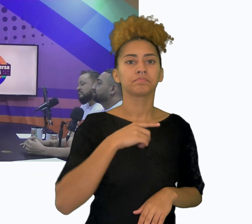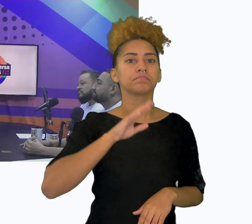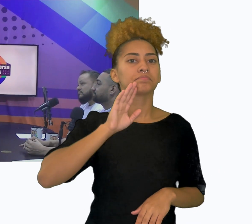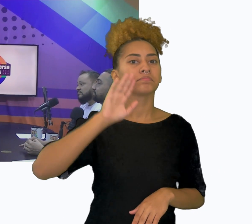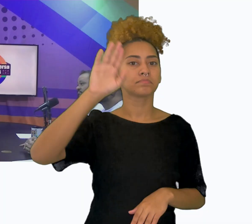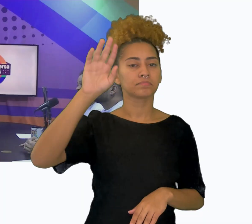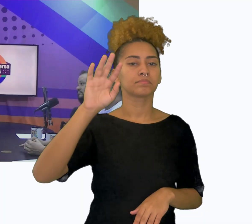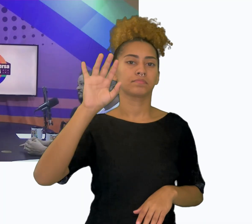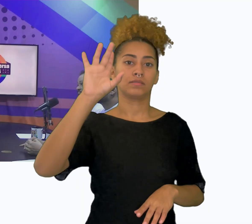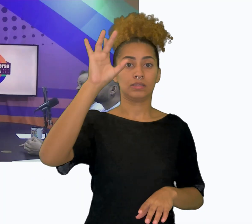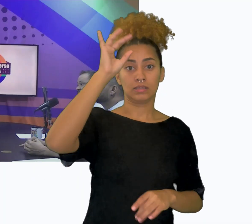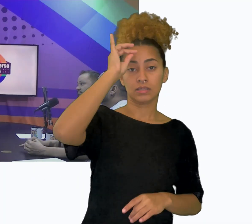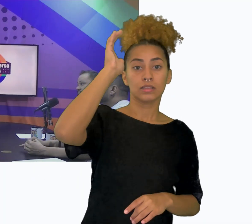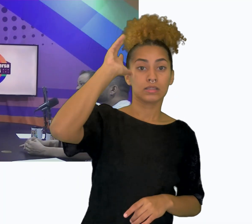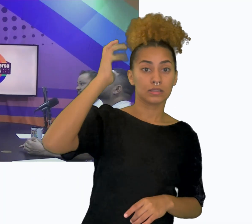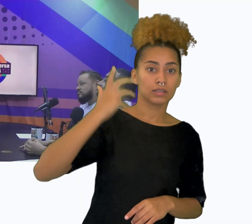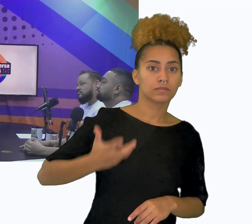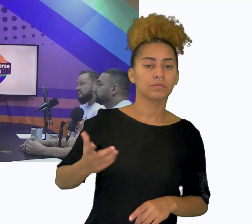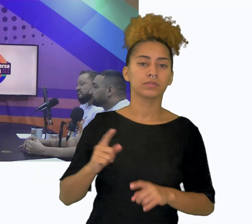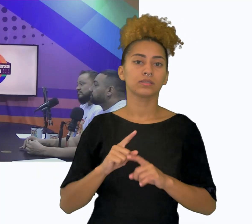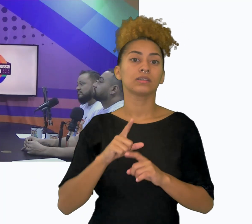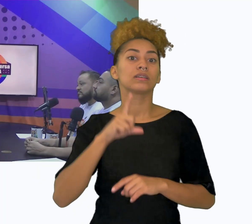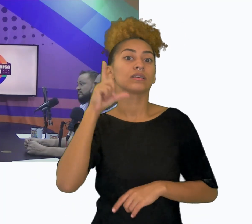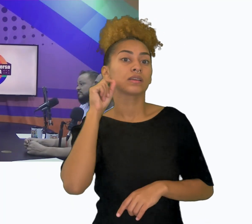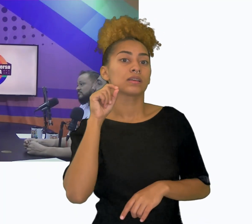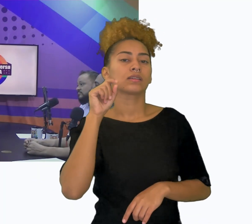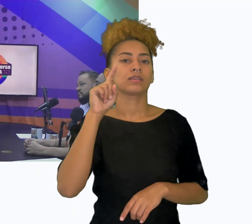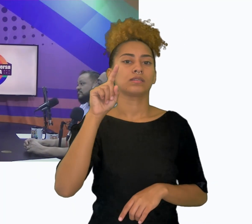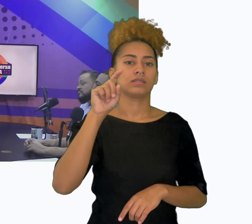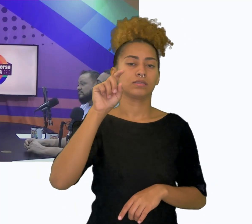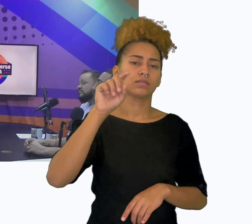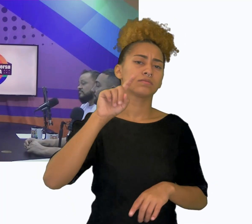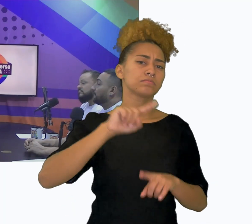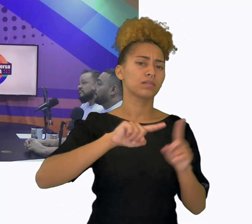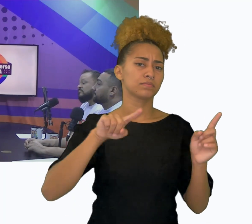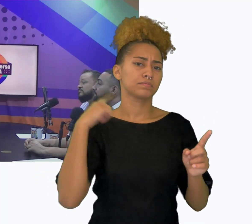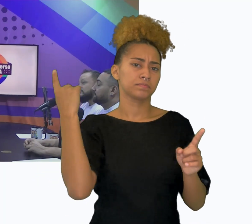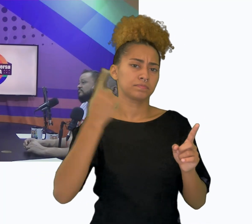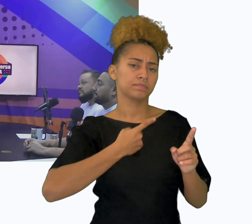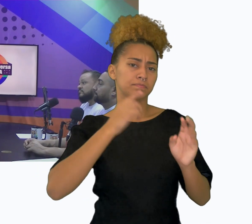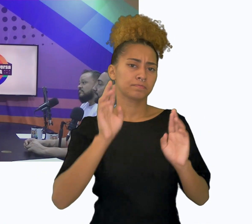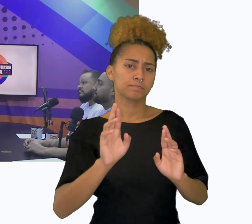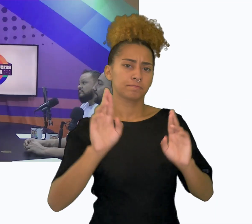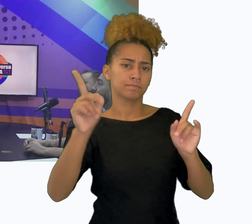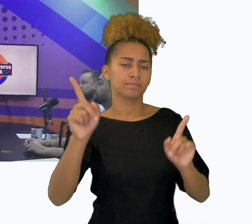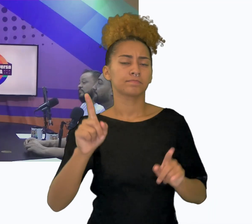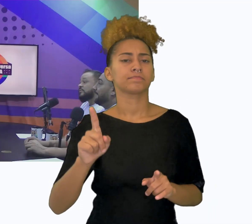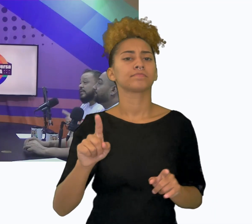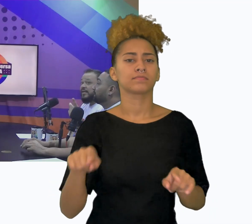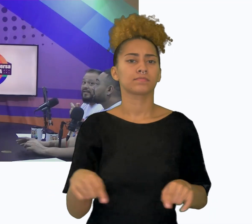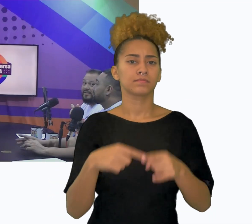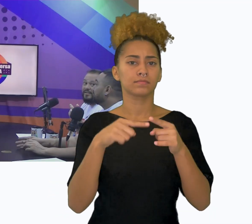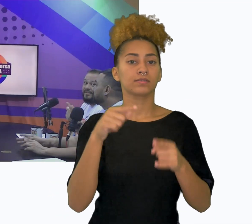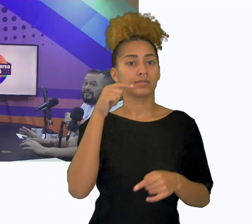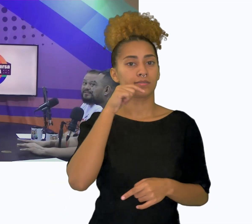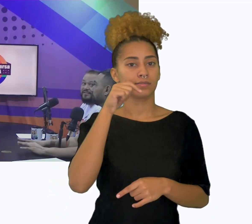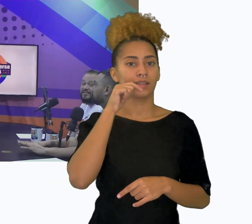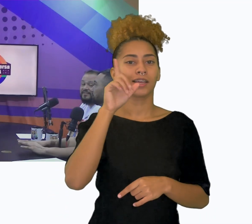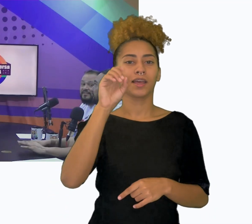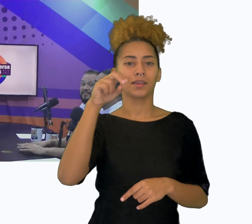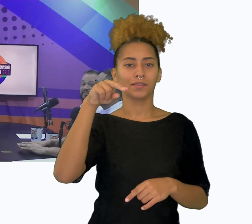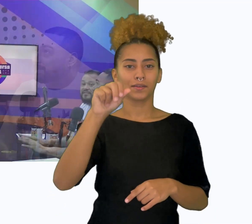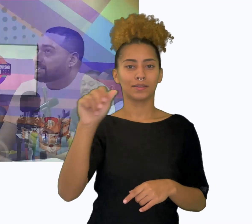mais a transformista. Quem fazia a drag queen, mesmo... chegava lá, mas pra gente era mais difícil. Era mais drag. A Dona Santa